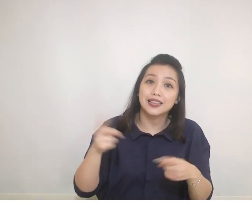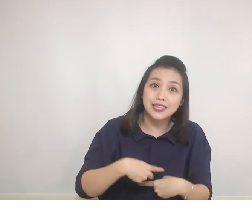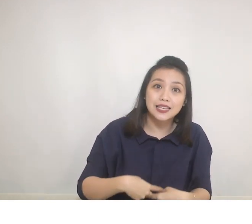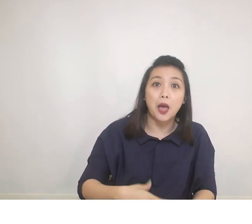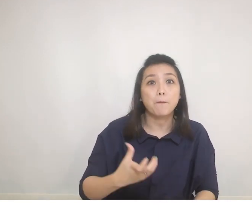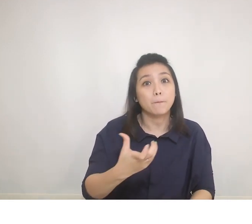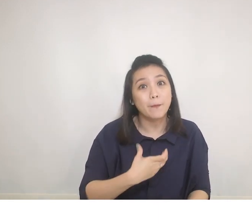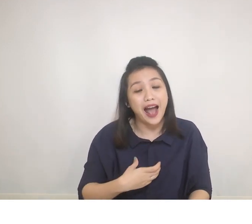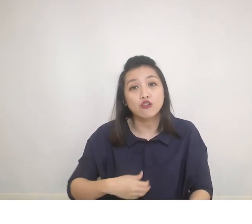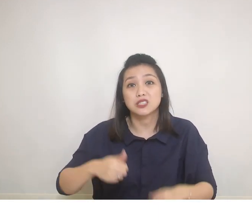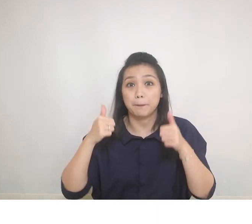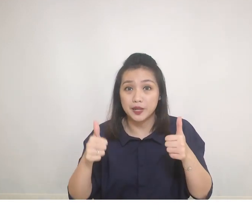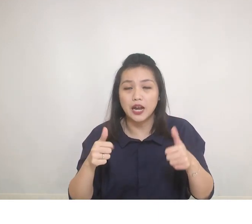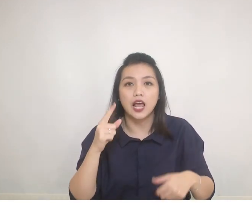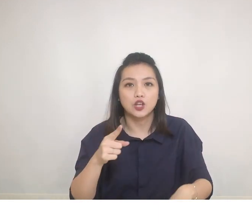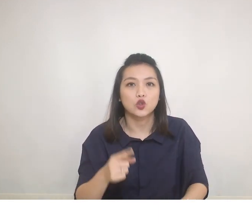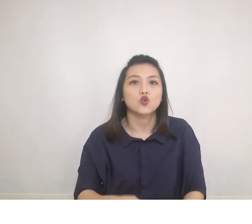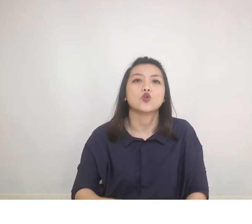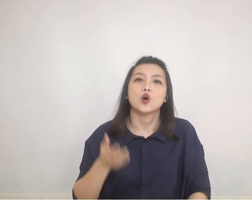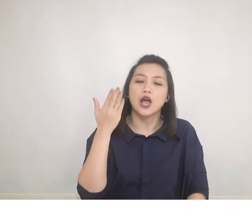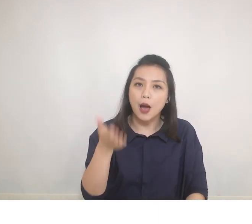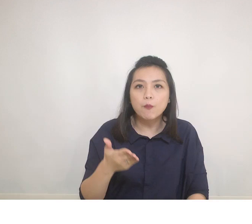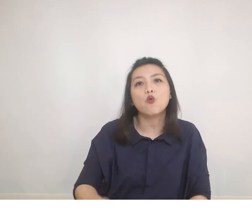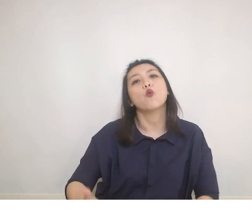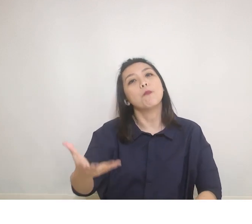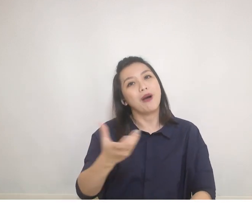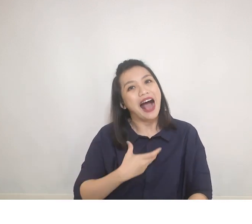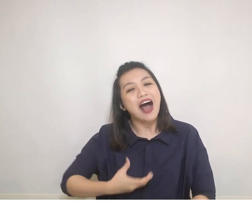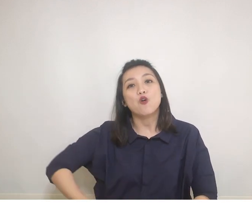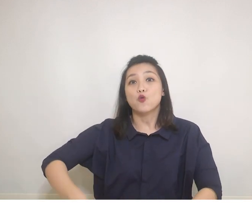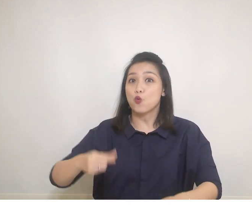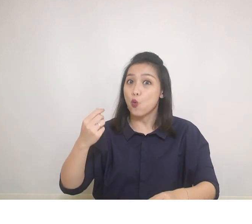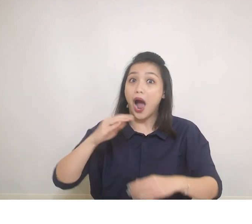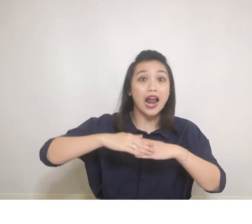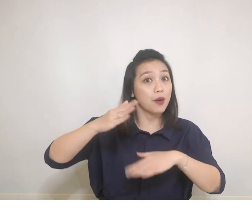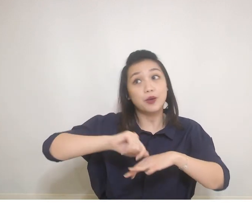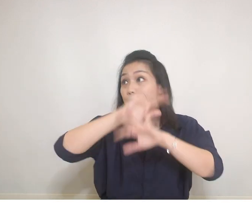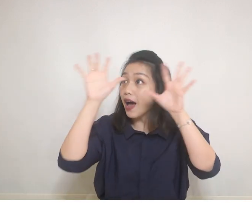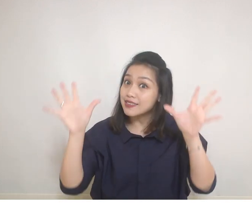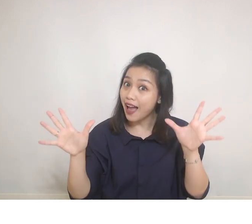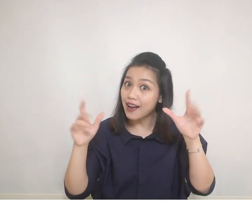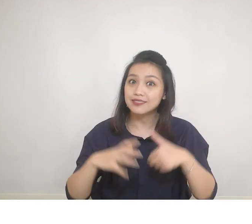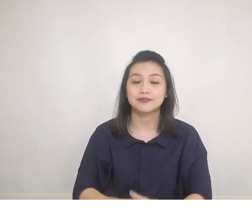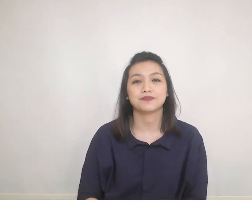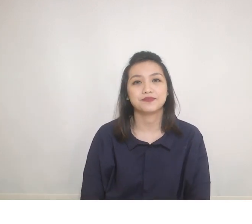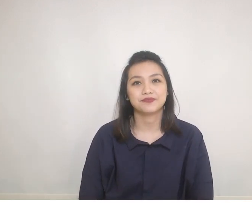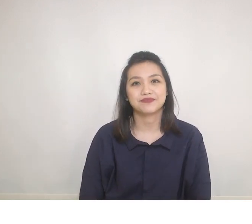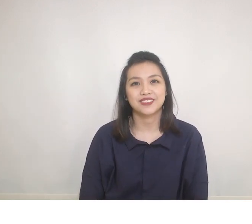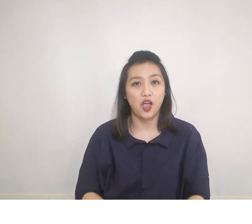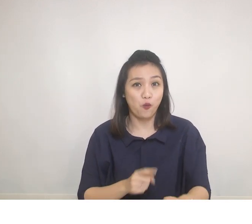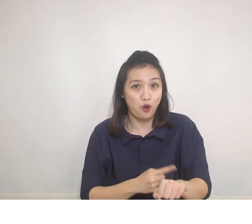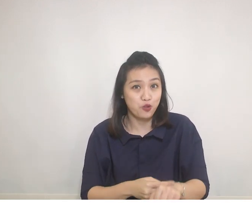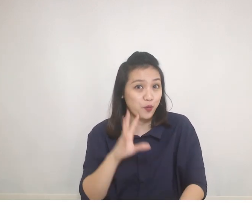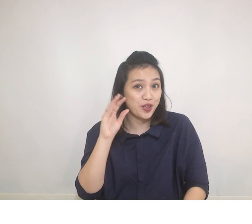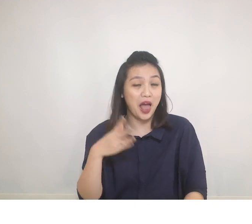Emangnya terus Tuhan waktu dengerin. Kalau saya masih bisa dimanipulasi ya. Kalau Tuhan dengerin itu kira-kira Tuhan dengernya sambil ketawa enggak? Gitu loh